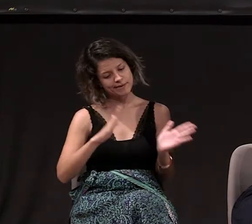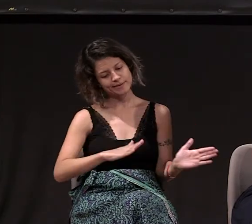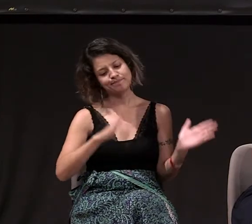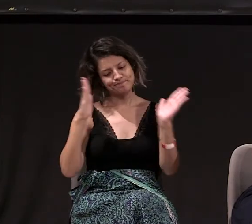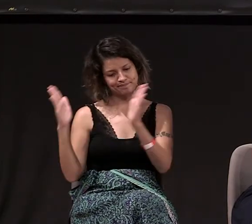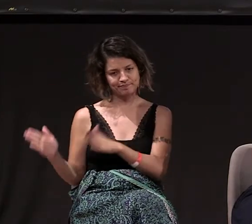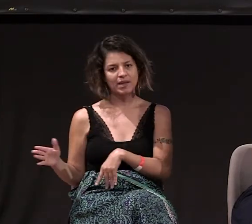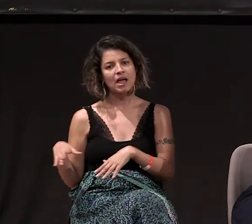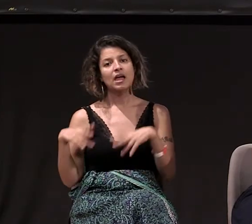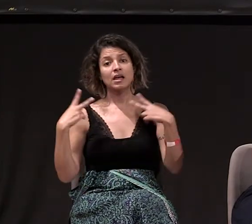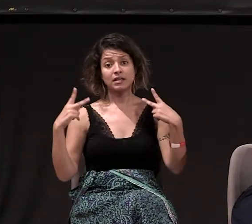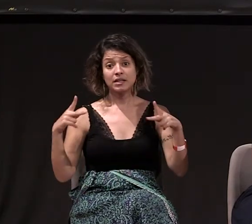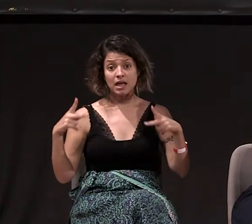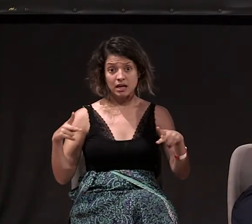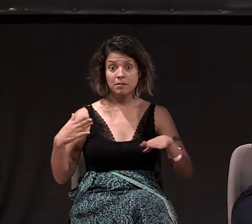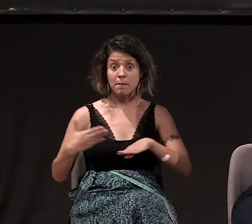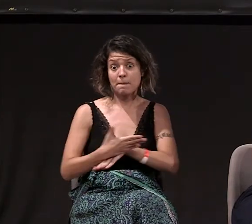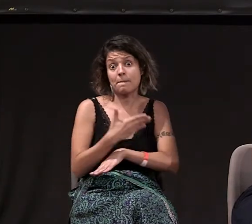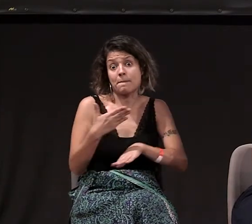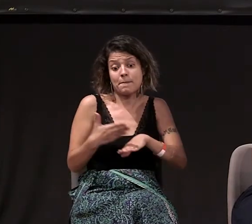deles e delas em espaços